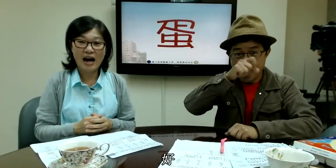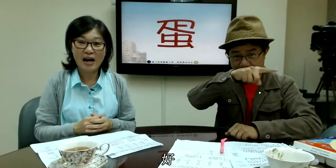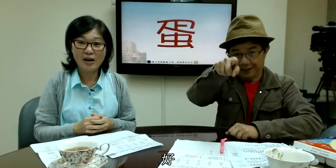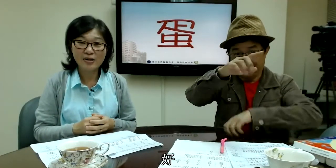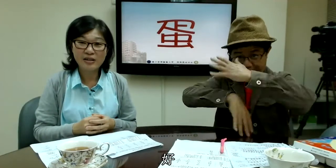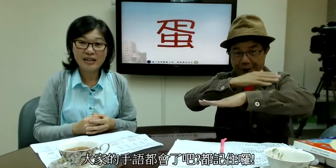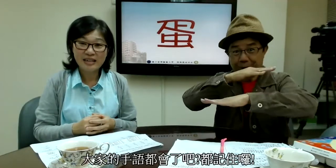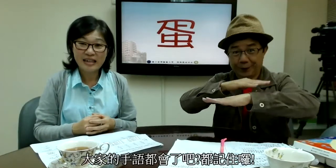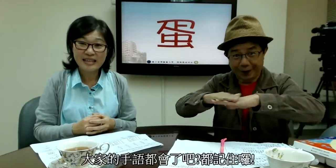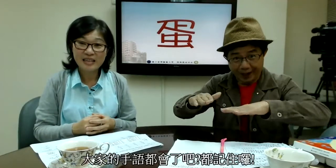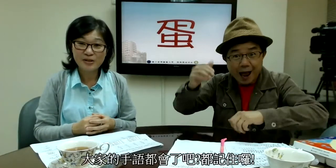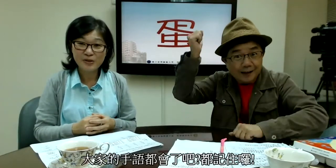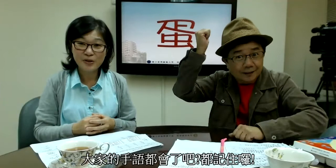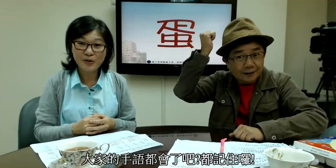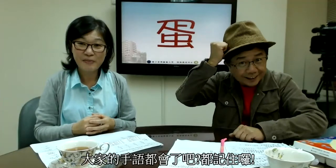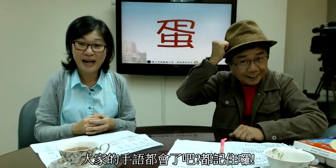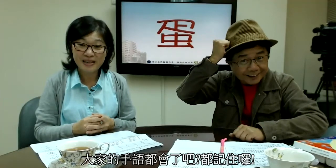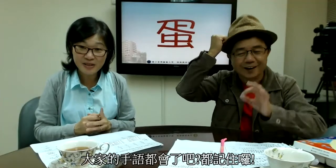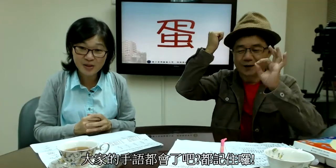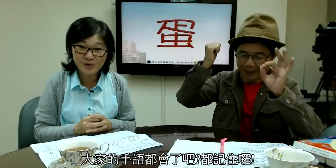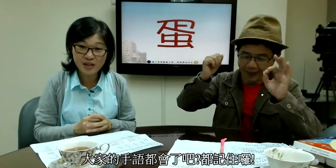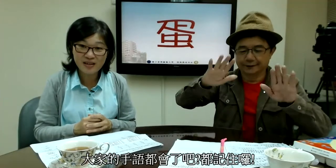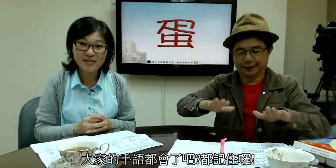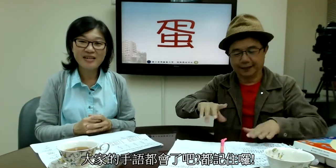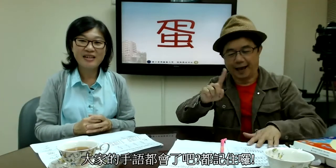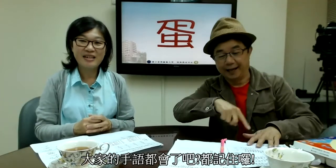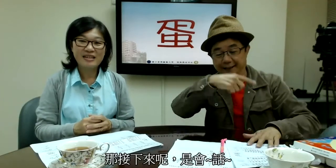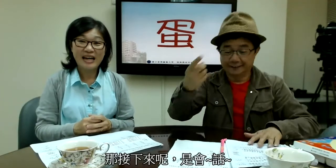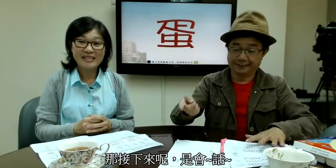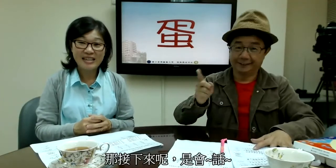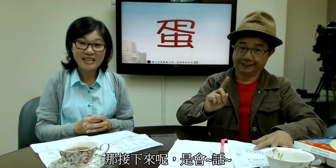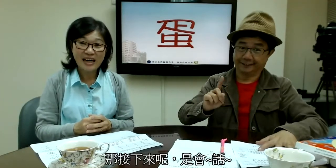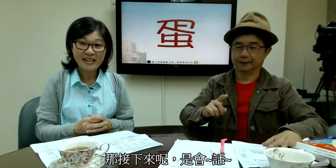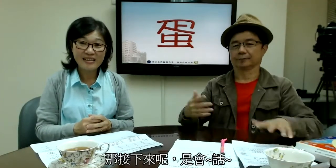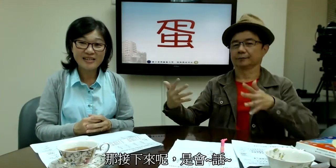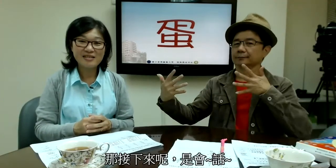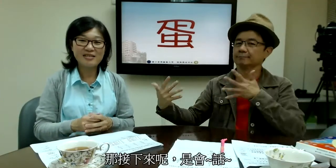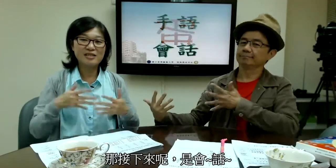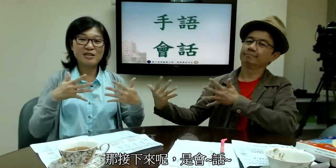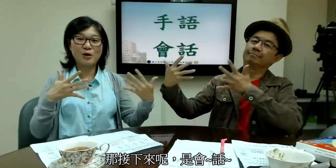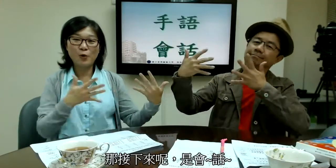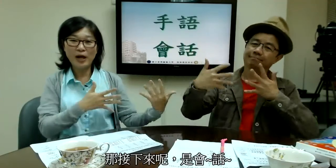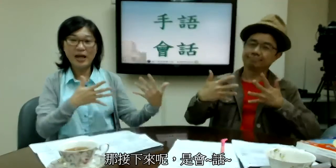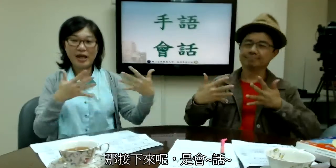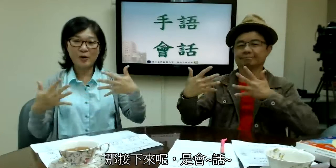好，大家的手语都会了吧？都记住咯。那接下来呢是绘画。